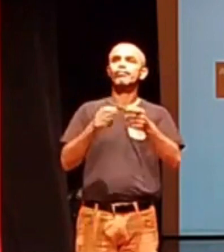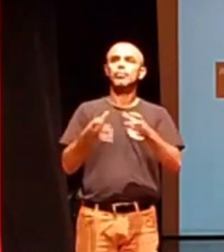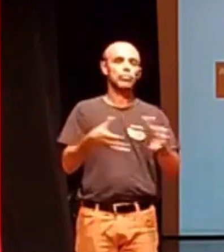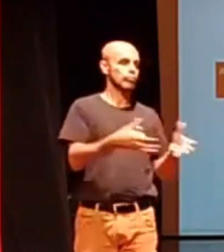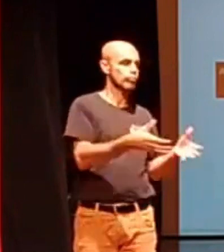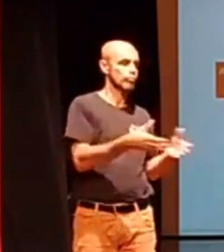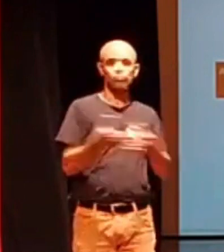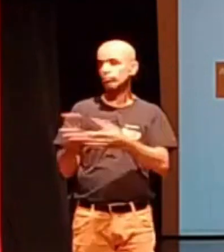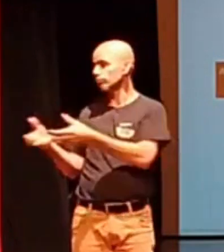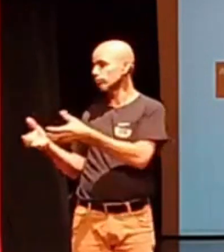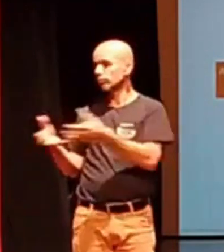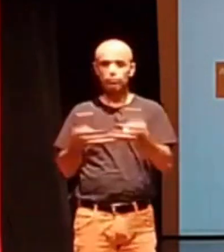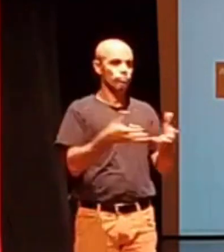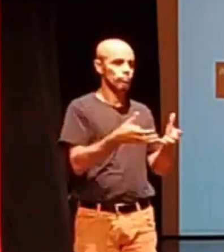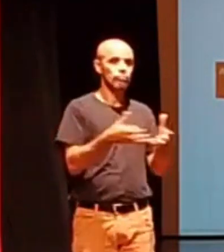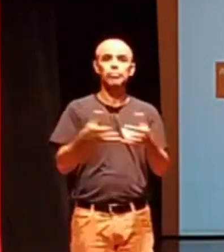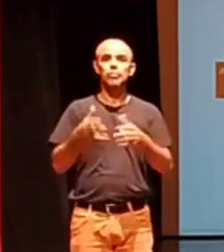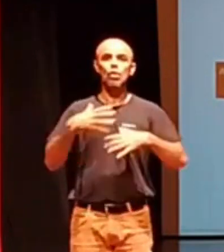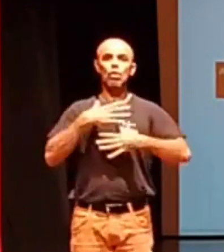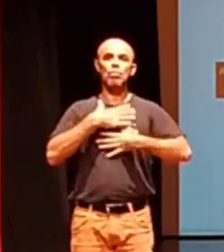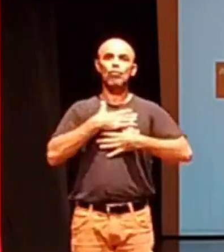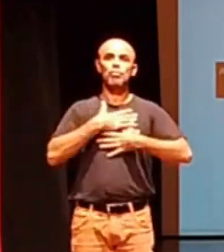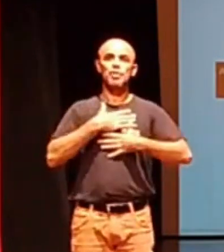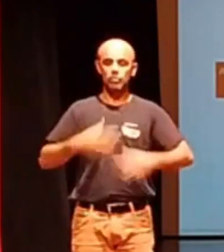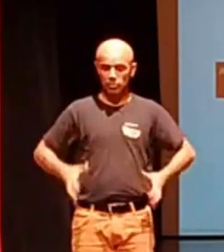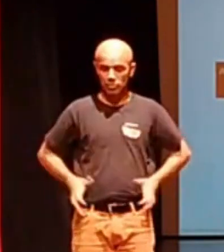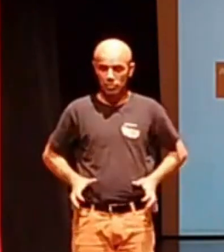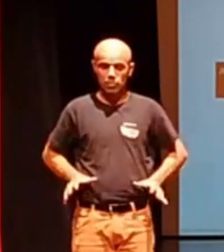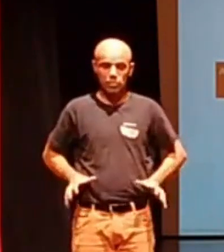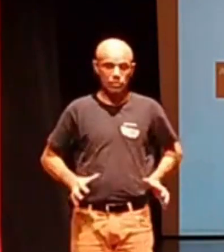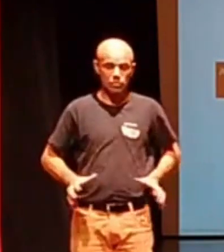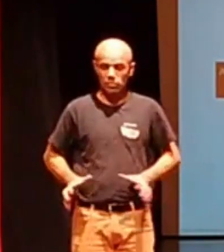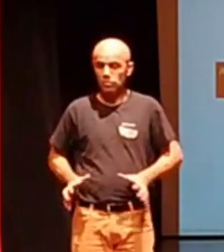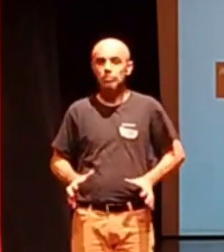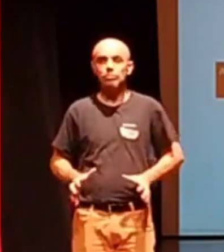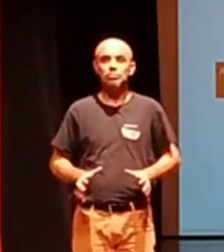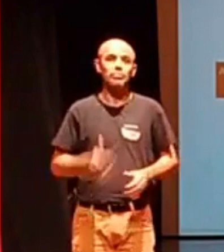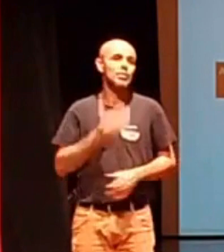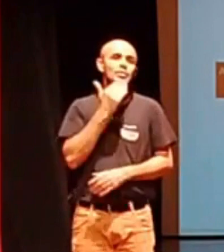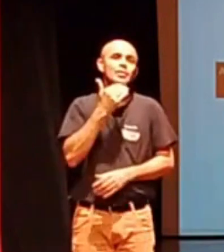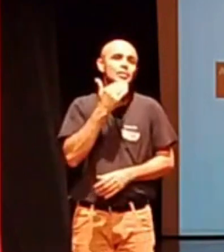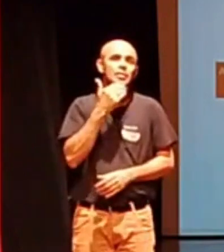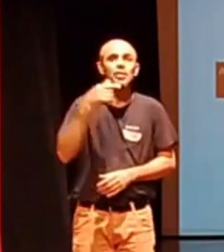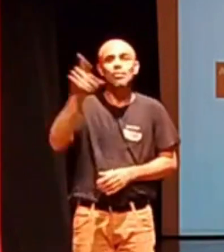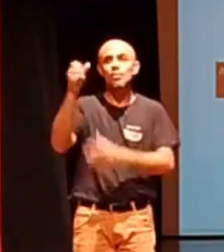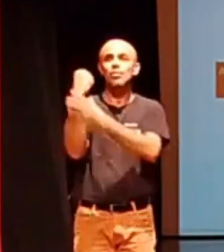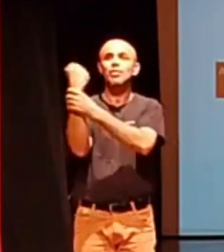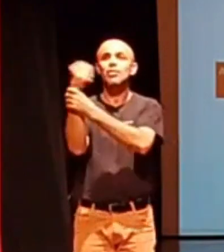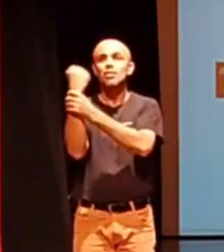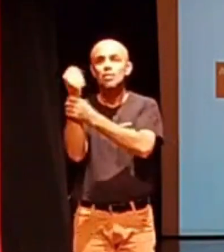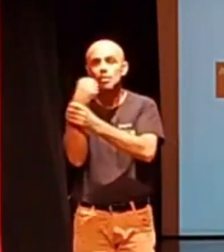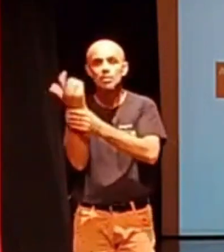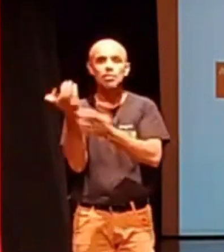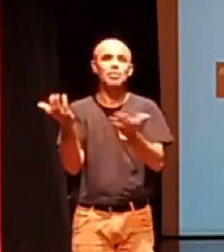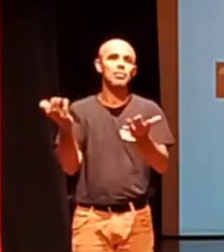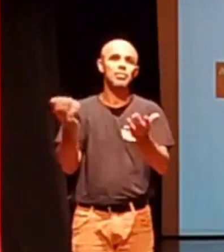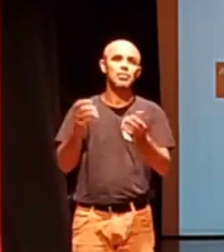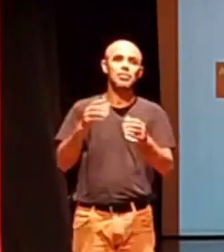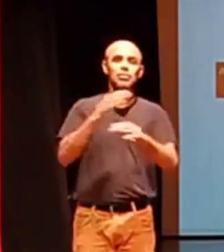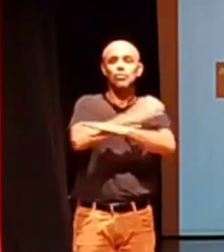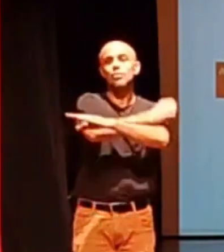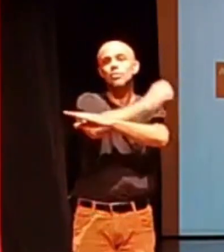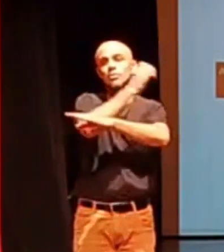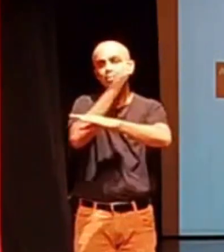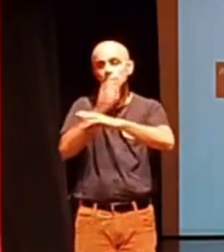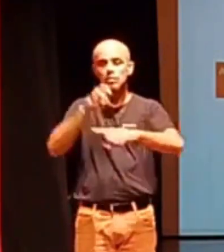lado, para fazer. Então, ela já tinha a pelve rodada e ficava o dia inteiro. Então, não adiantava ela ir numa sessão da fisioterapia e passar, né, o dia inteiro